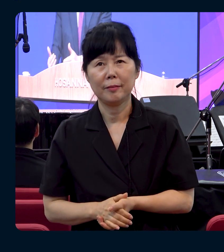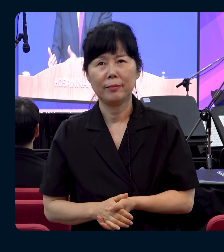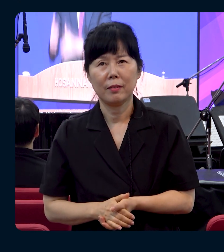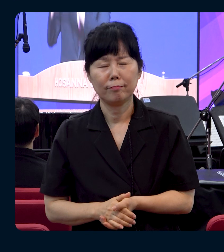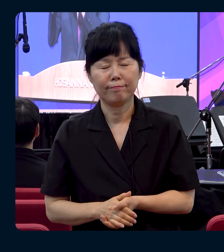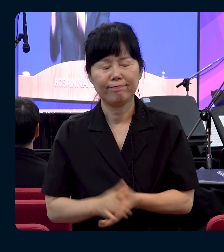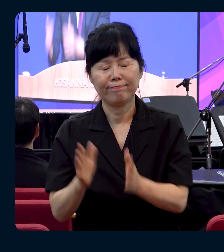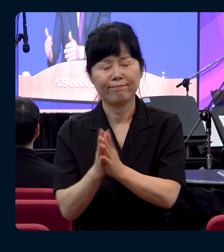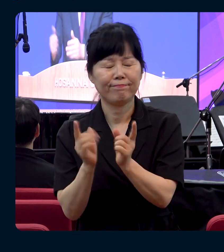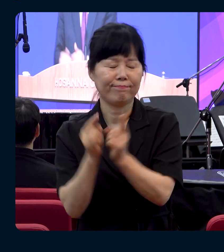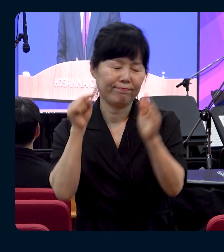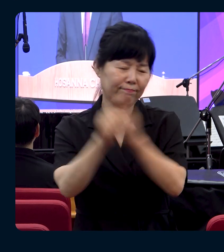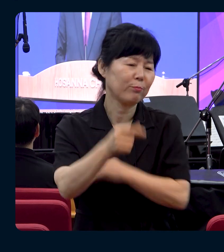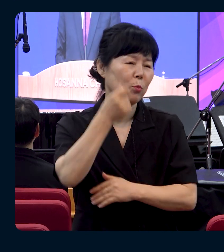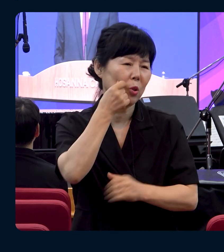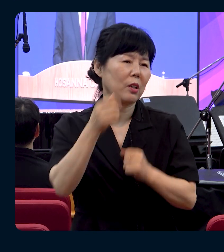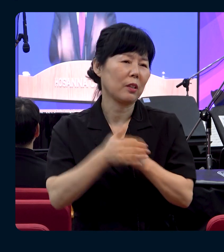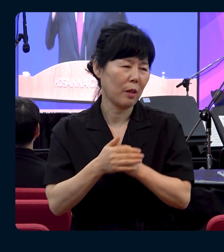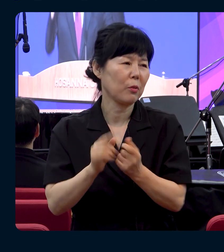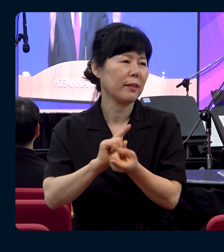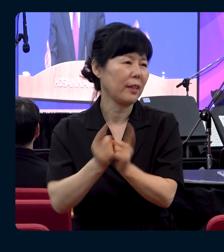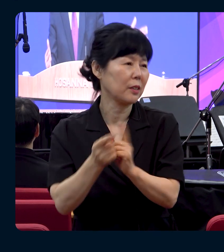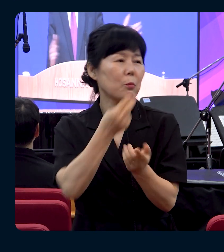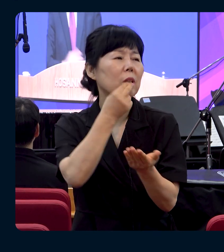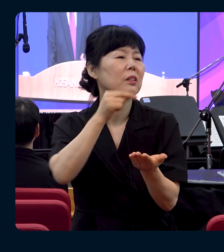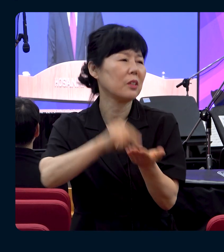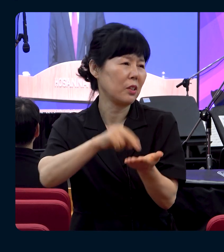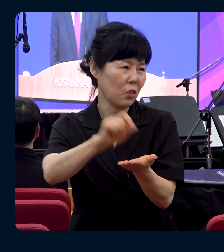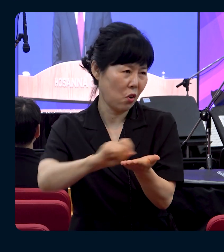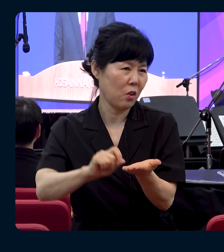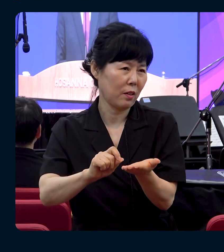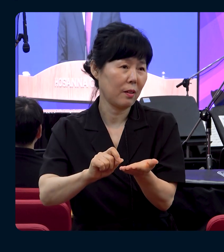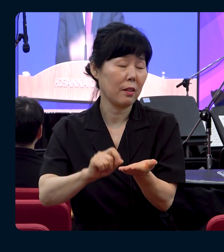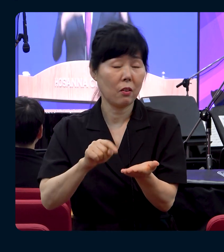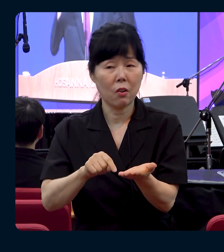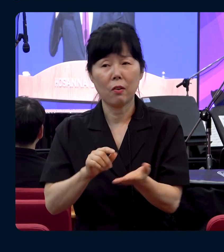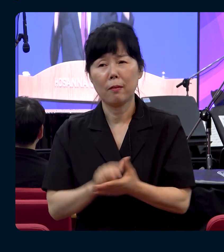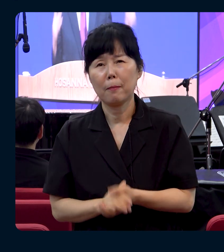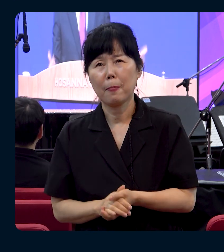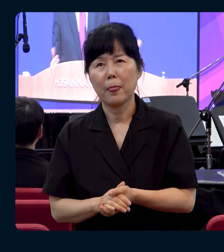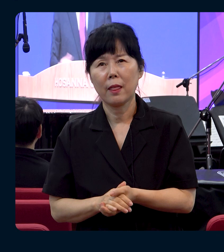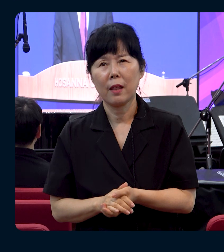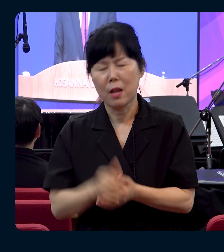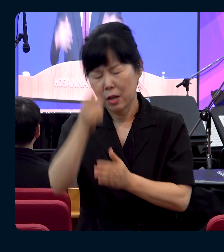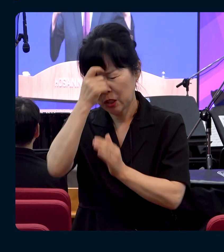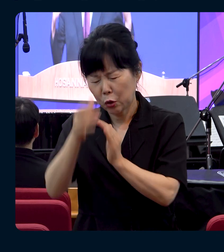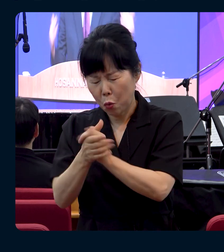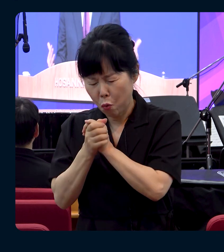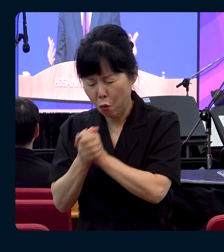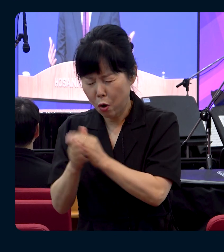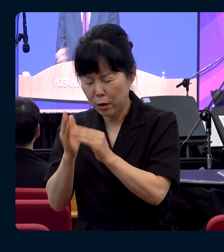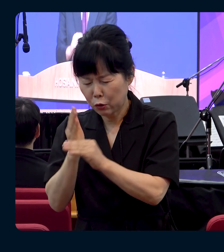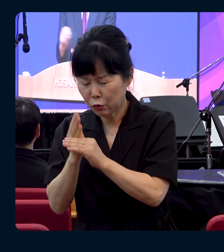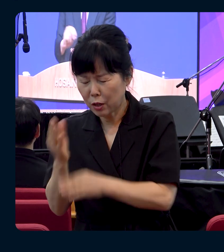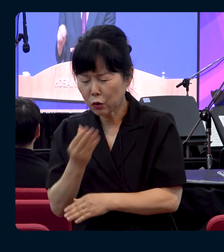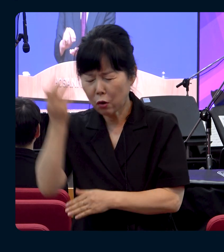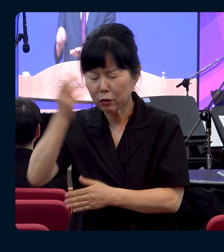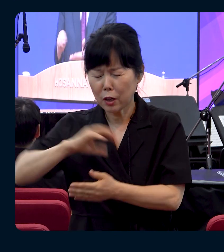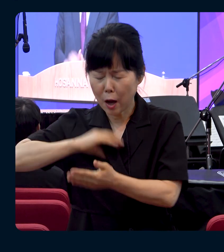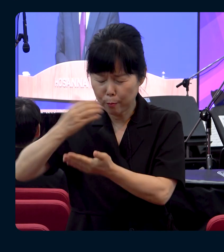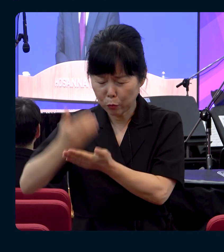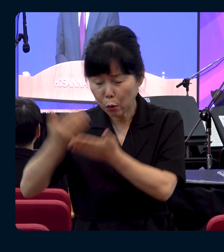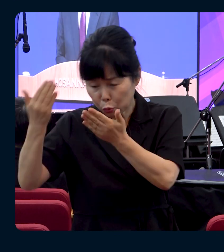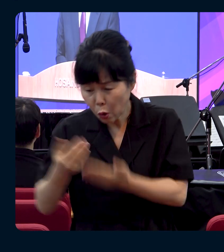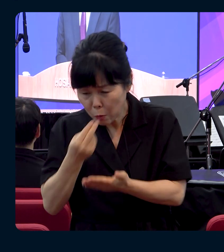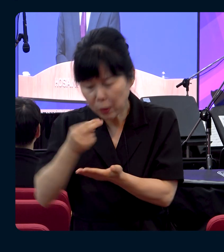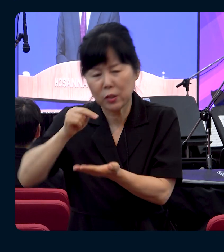수가 없으니까 해결하기 위해서 보내진 것이 바로 서신이에요. 바로 그렇게 기도 가운데 성령의 감동 가운데 쓴 것이